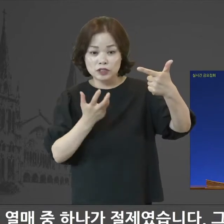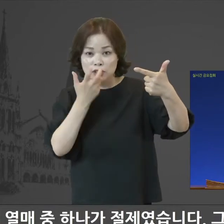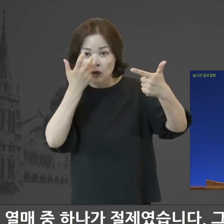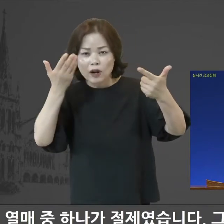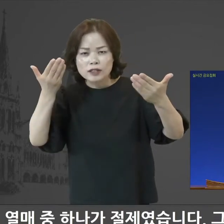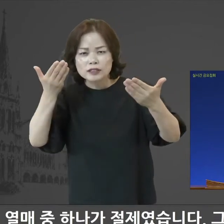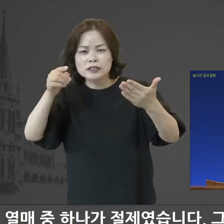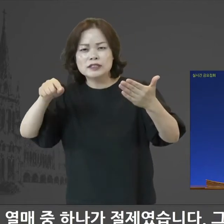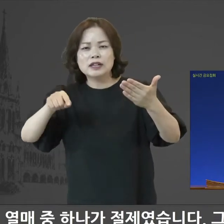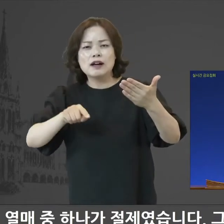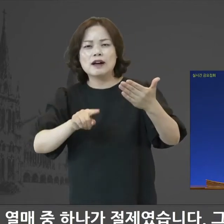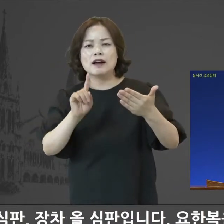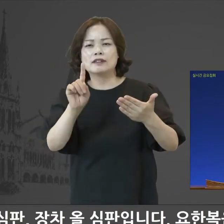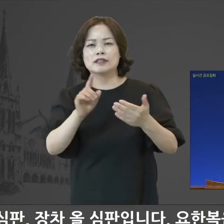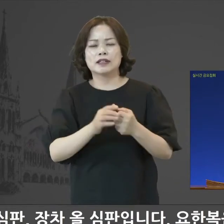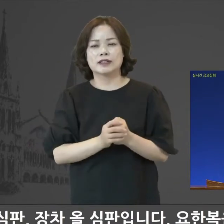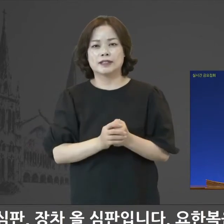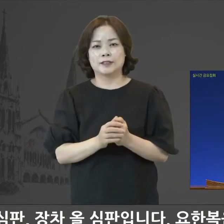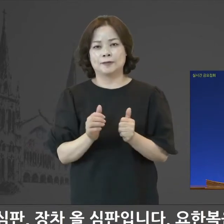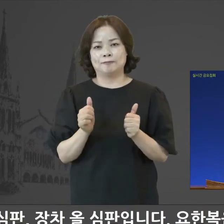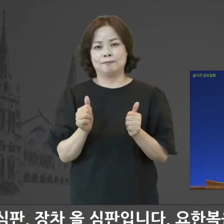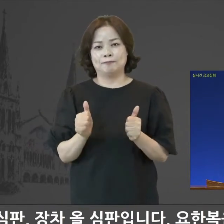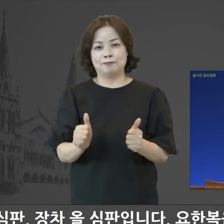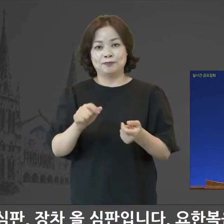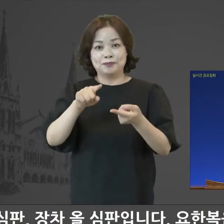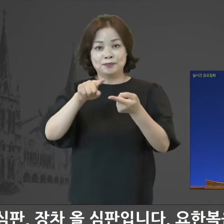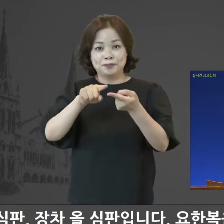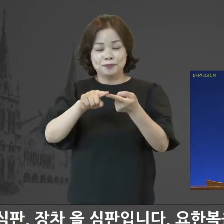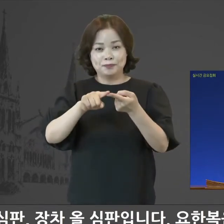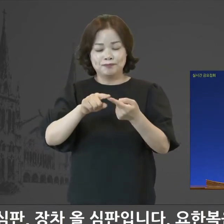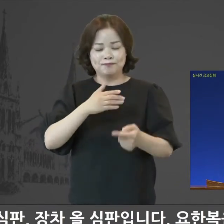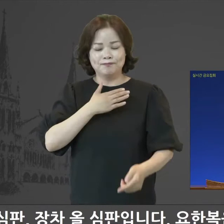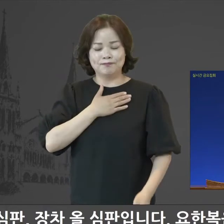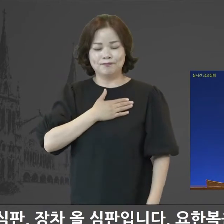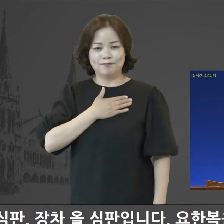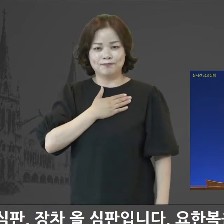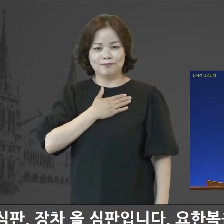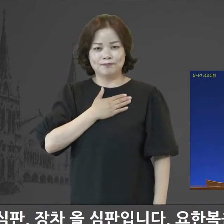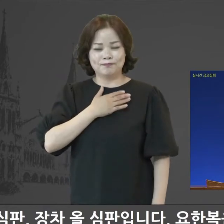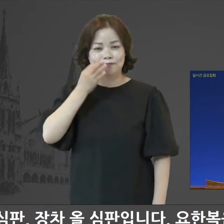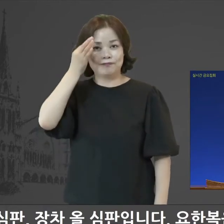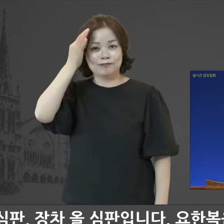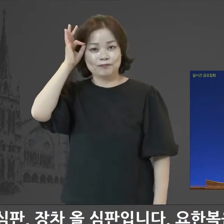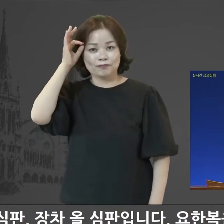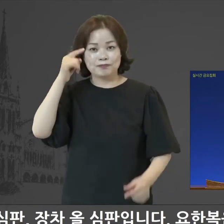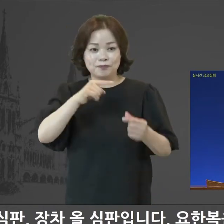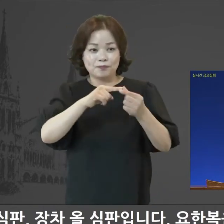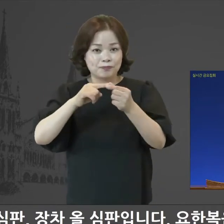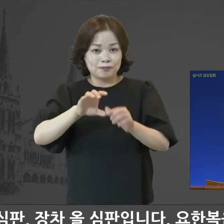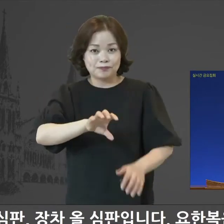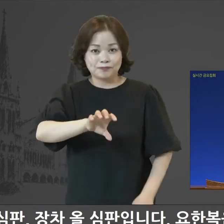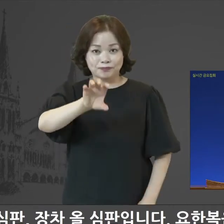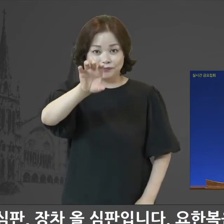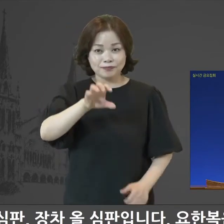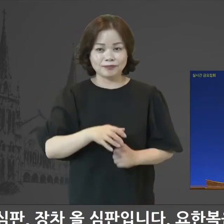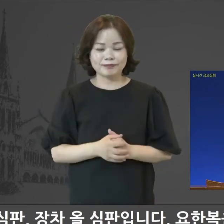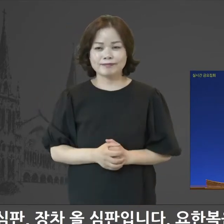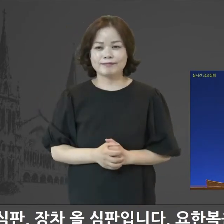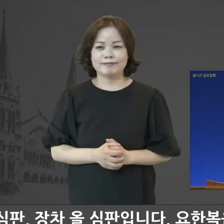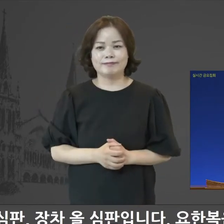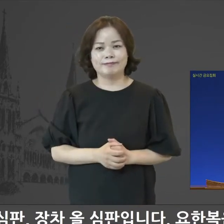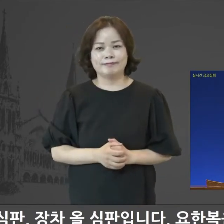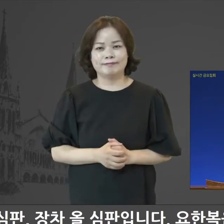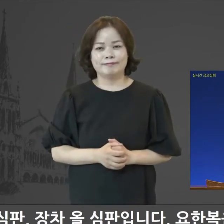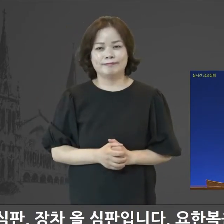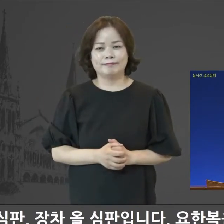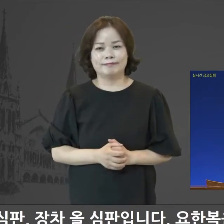일 중에 하나가 심판에 대해서 알게 해 주는 겁니다. 혹시 자막 준비됐으면 올려주시고요. 제가 드렸는지 안 드렸는지